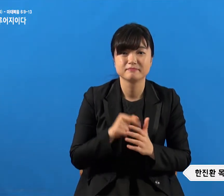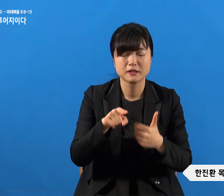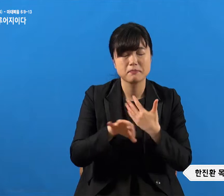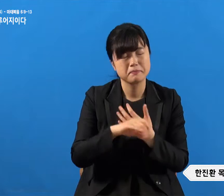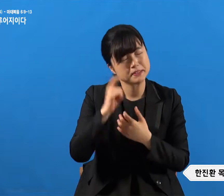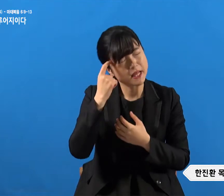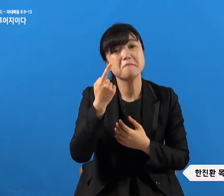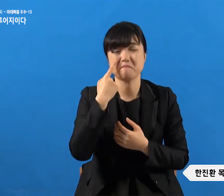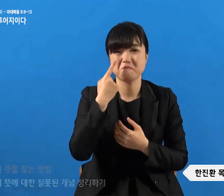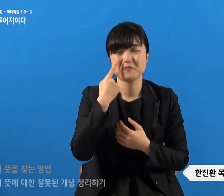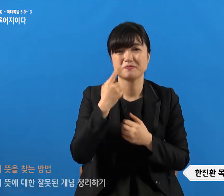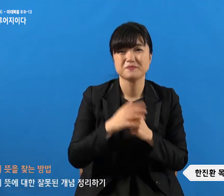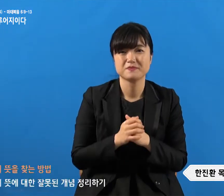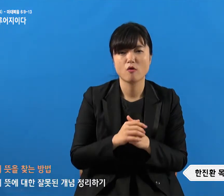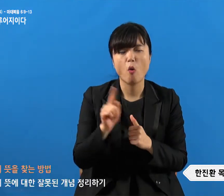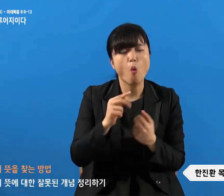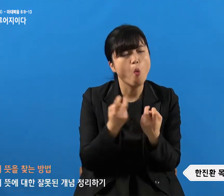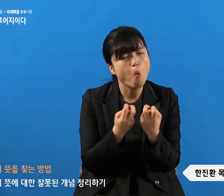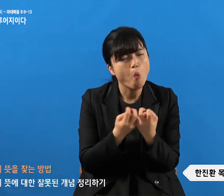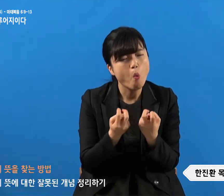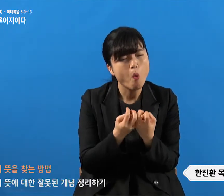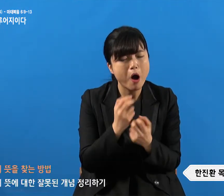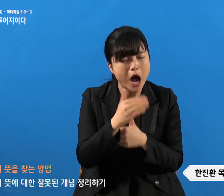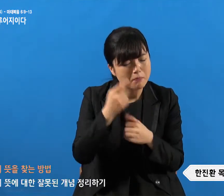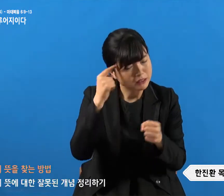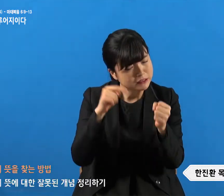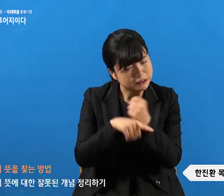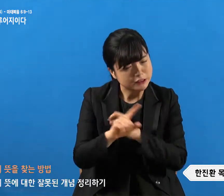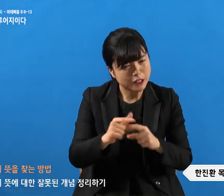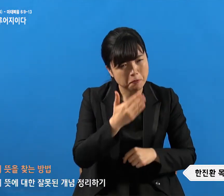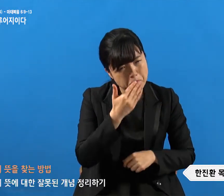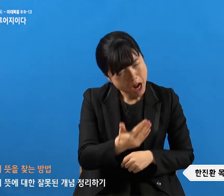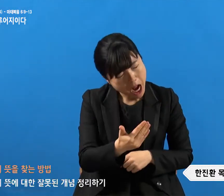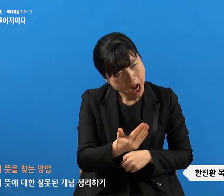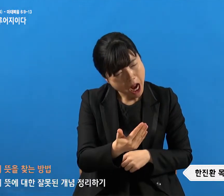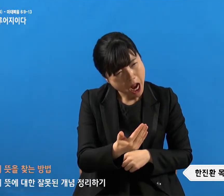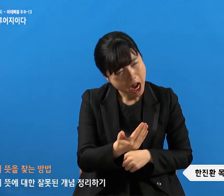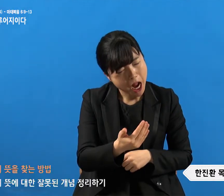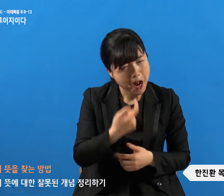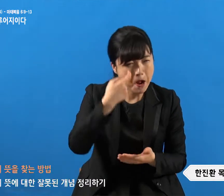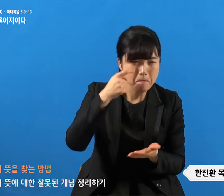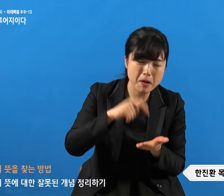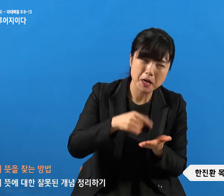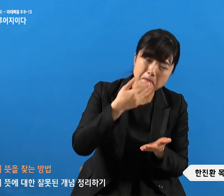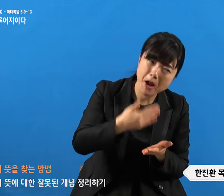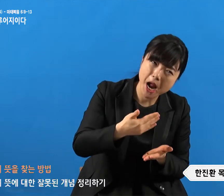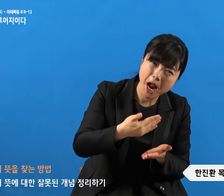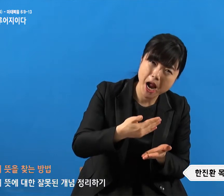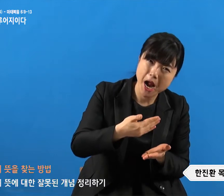그러면 한번 생각을 해보십시다. 어떻게 하면 하나님의 뜻을 잘 찾을 수가 있을까?